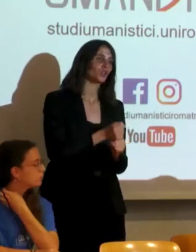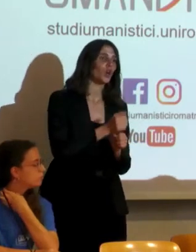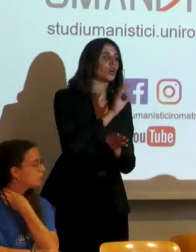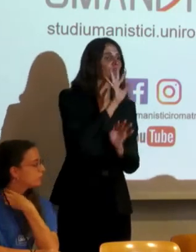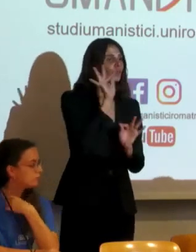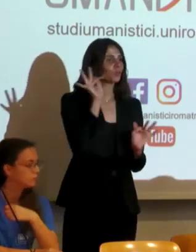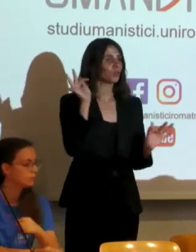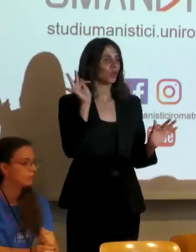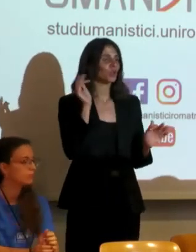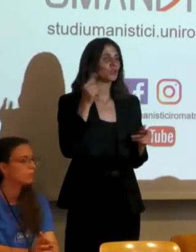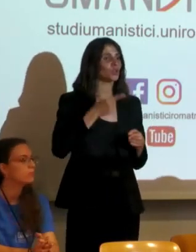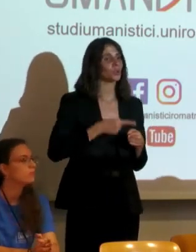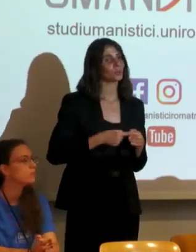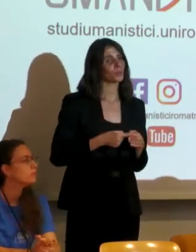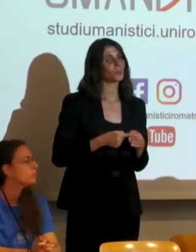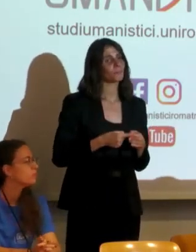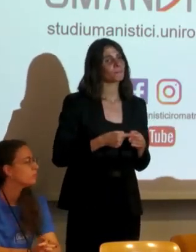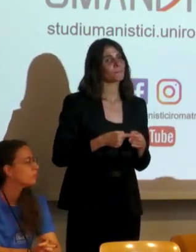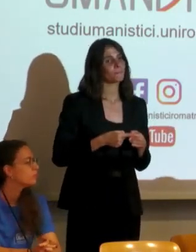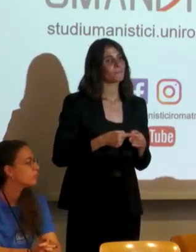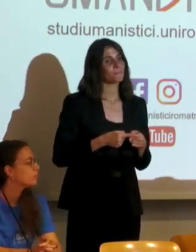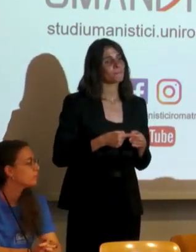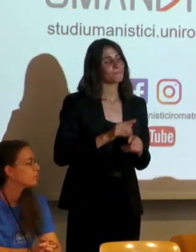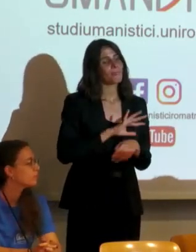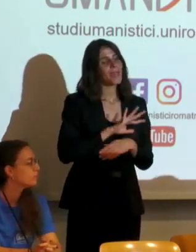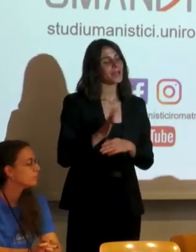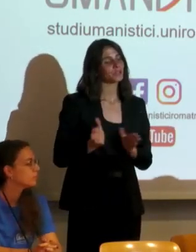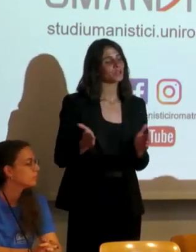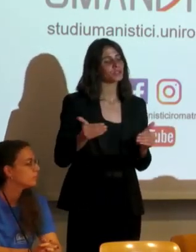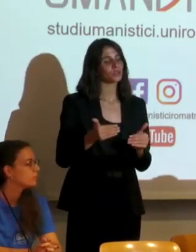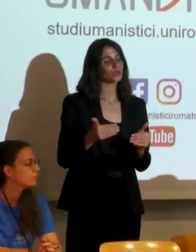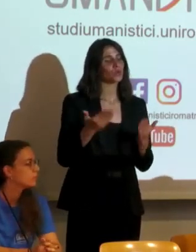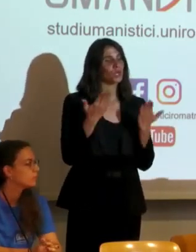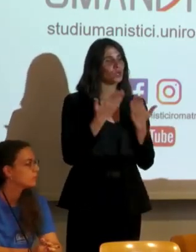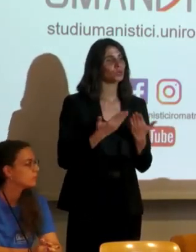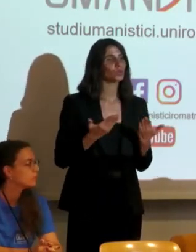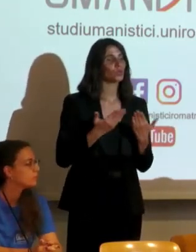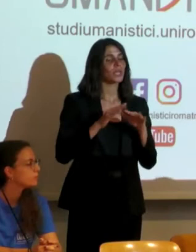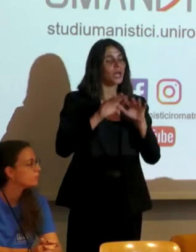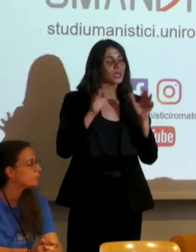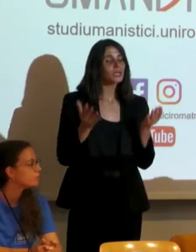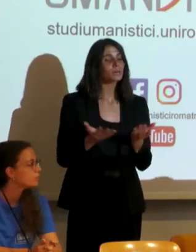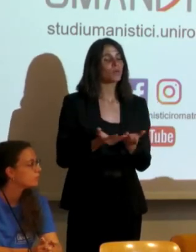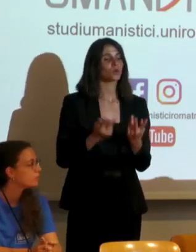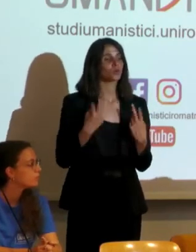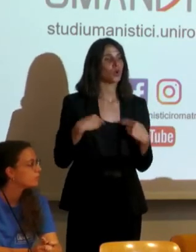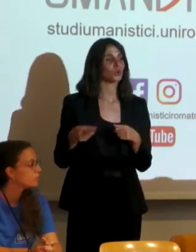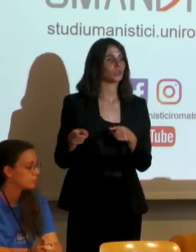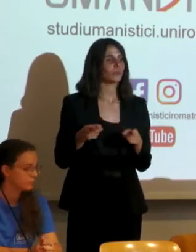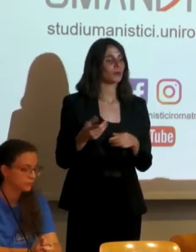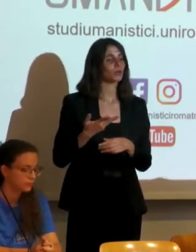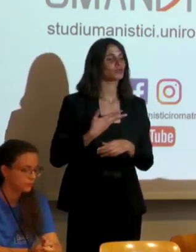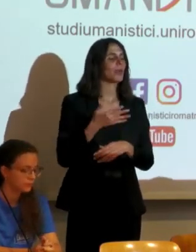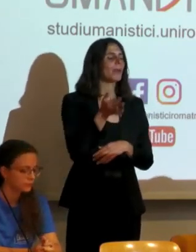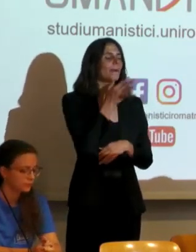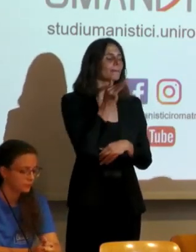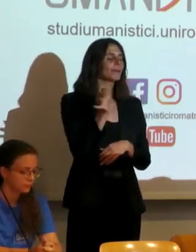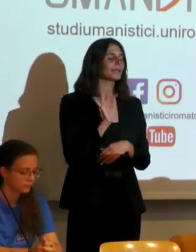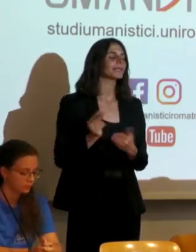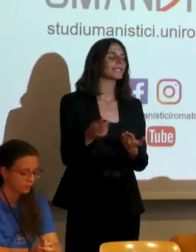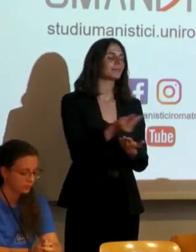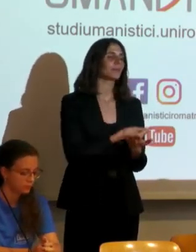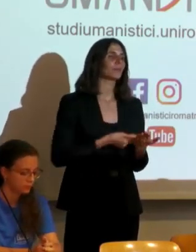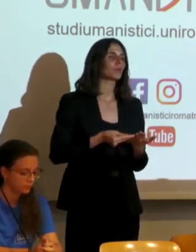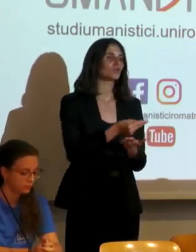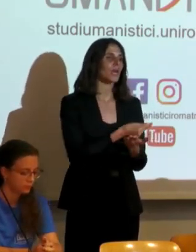storico-filologico, sia per quello che invece guarda il mondo contemporaneo. Abbiamo splendidi progetti digitali anche di cultura visuale, ad esempio